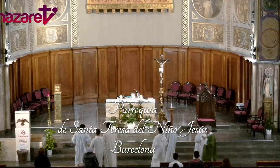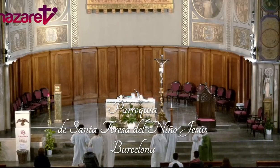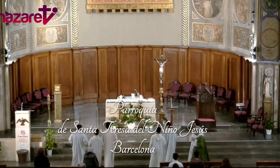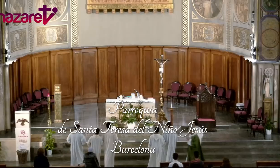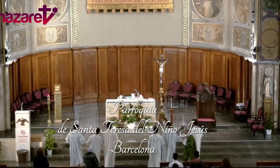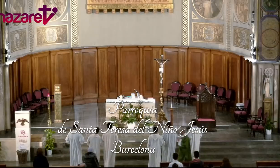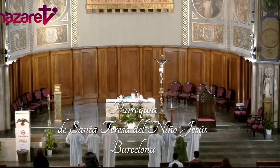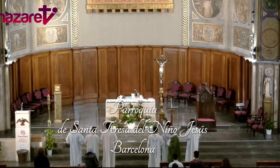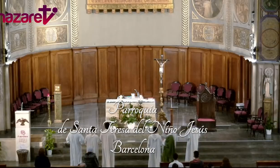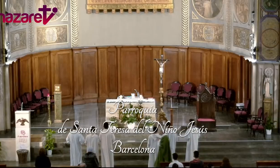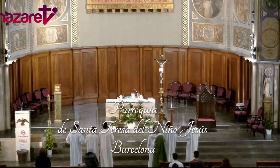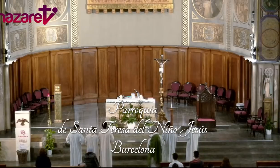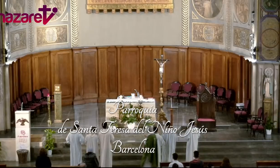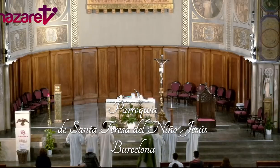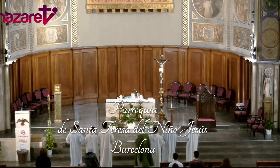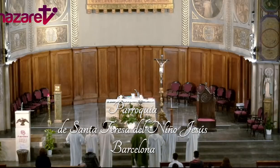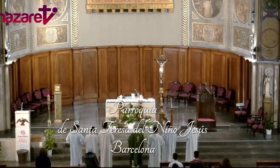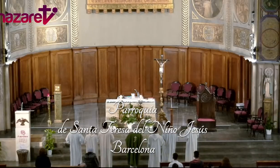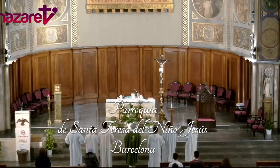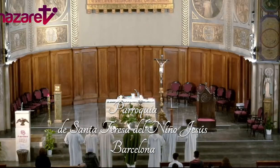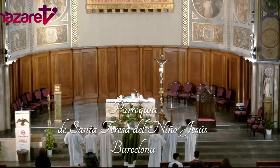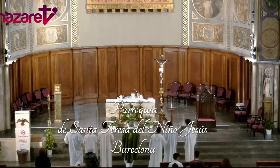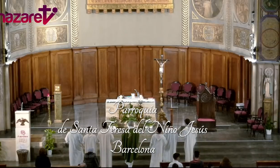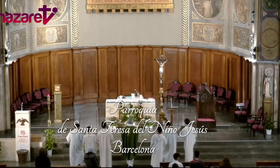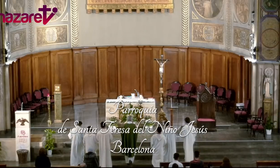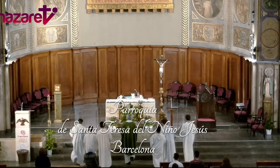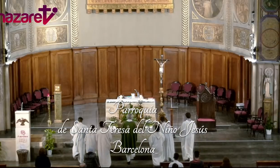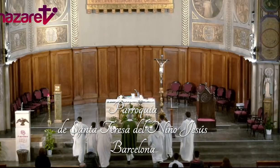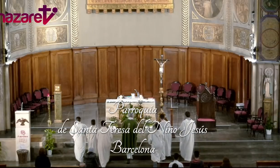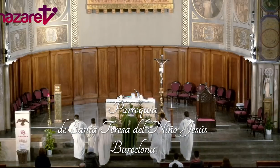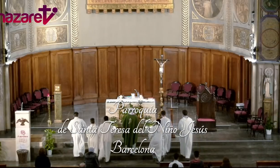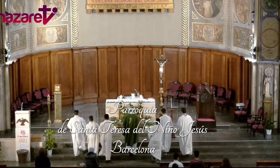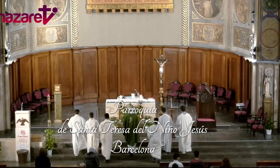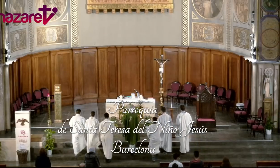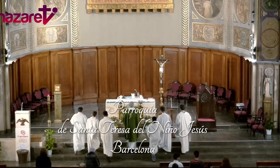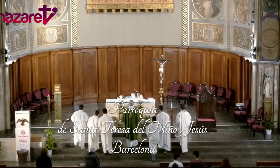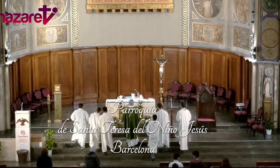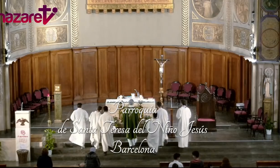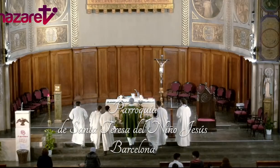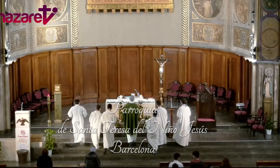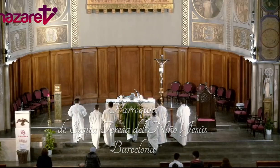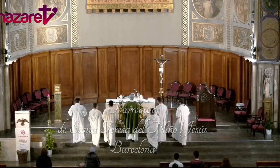del amor de Dios. Nada nos